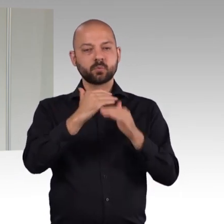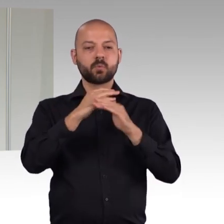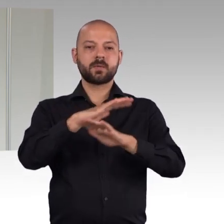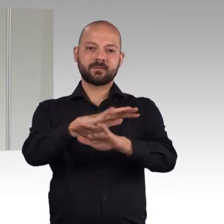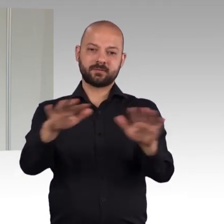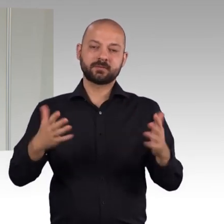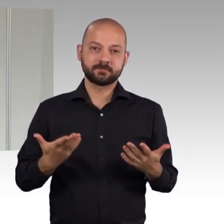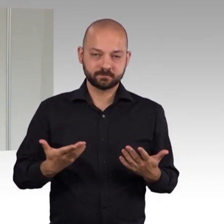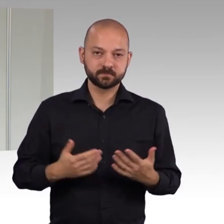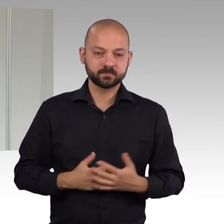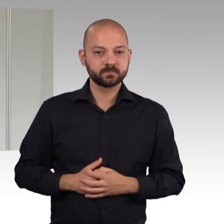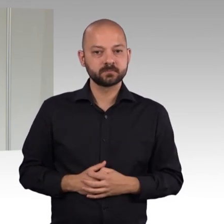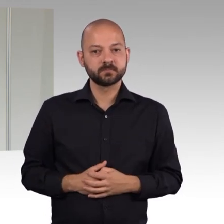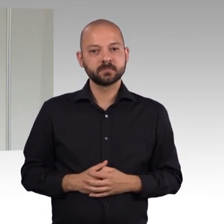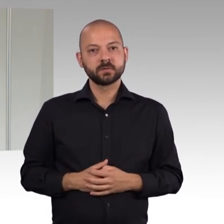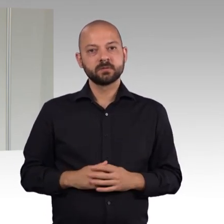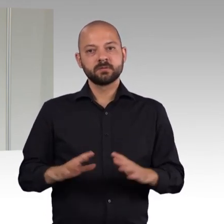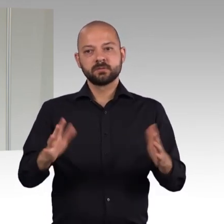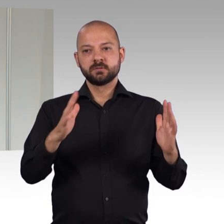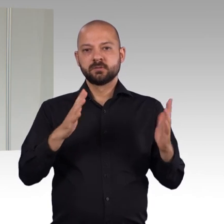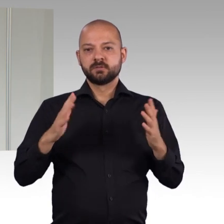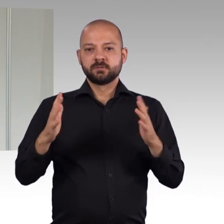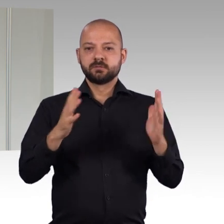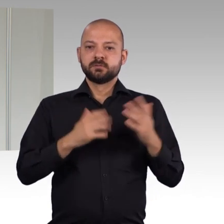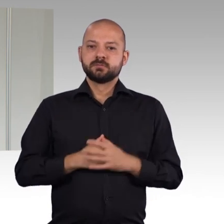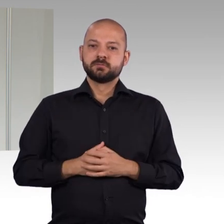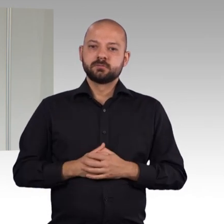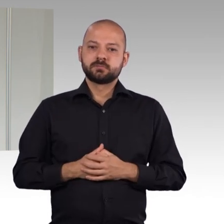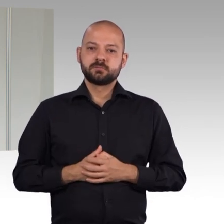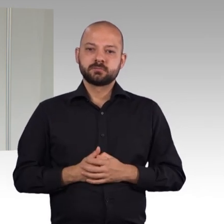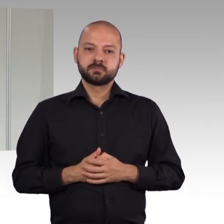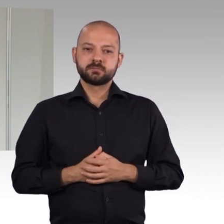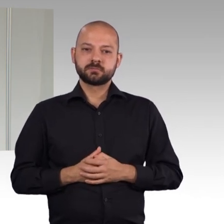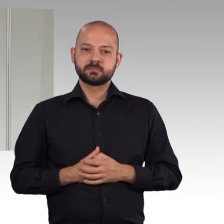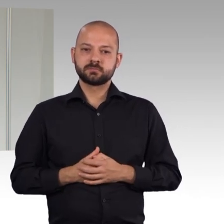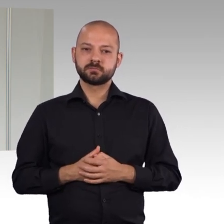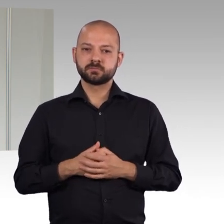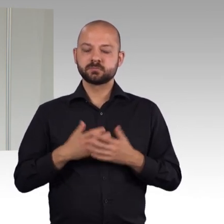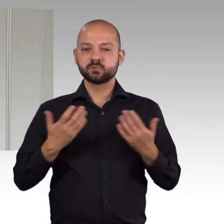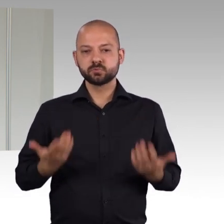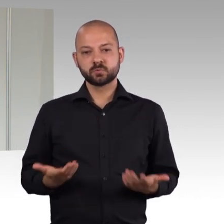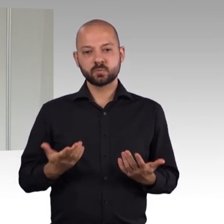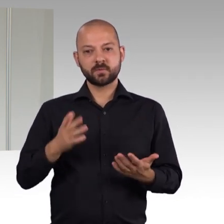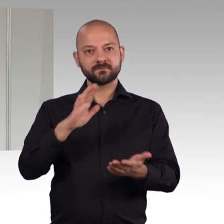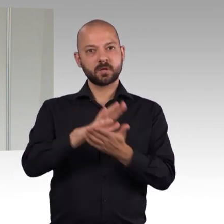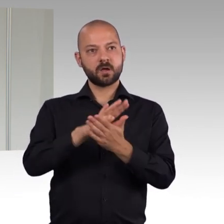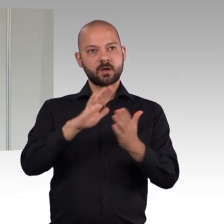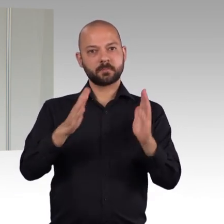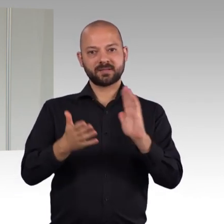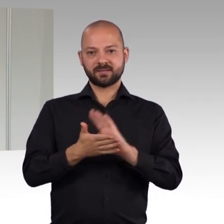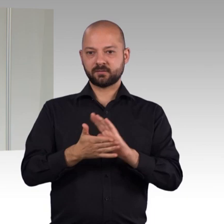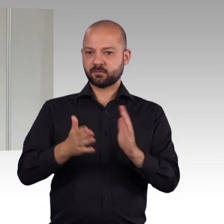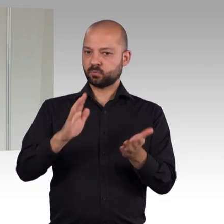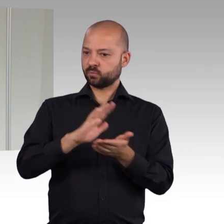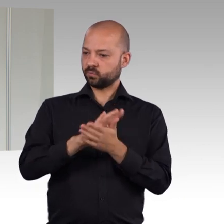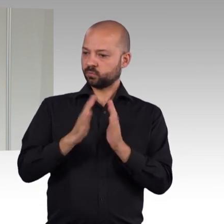getroffen. Sie sind mit der NATO getroffen. Sie sind mit den kleinsten Partnerinnen und Partnern in der NATO getroffen worden. Und